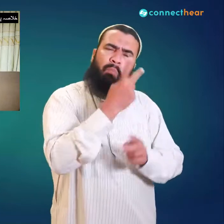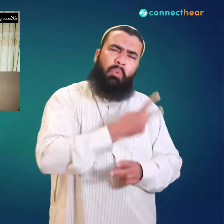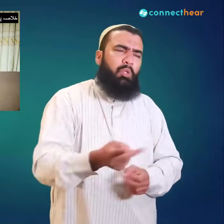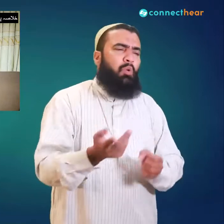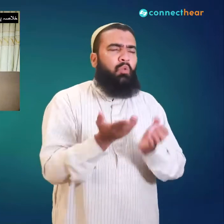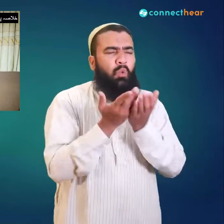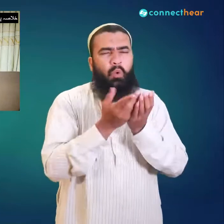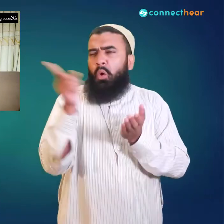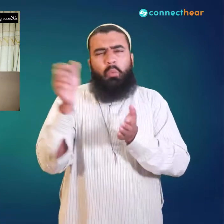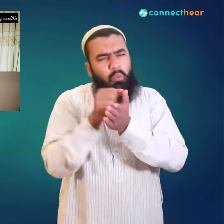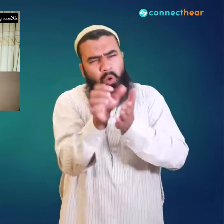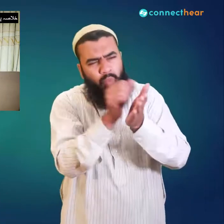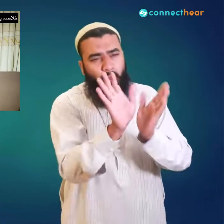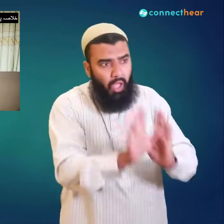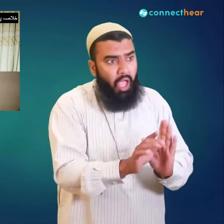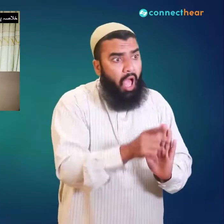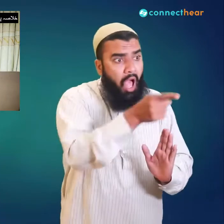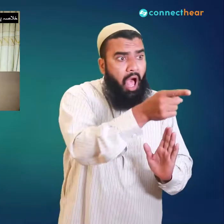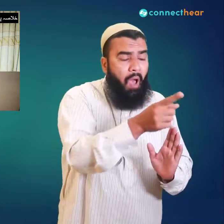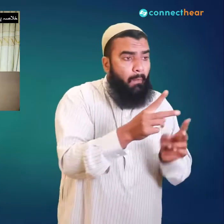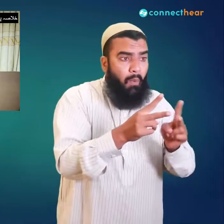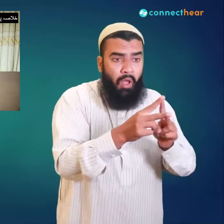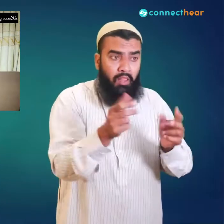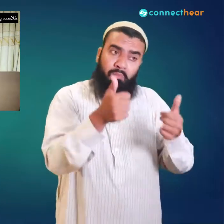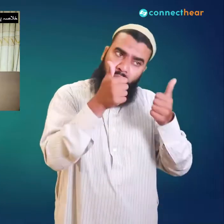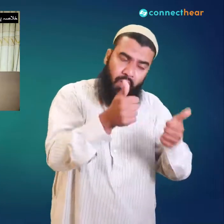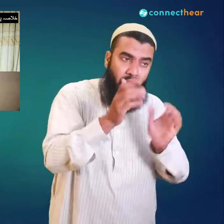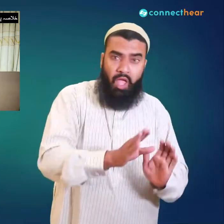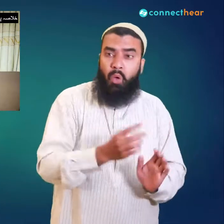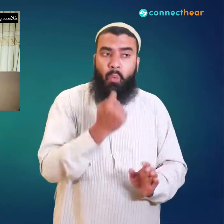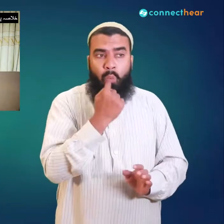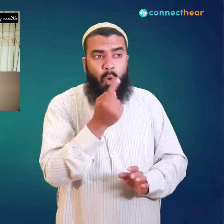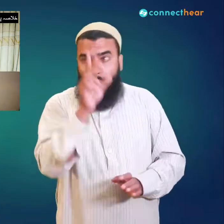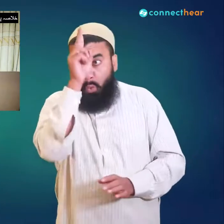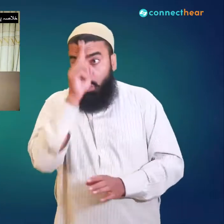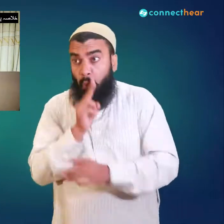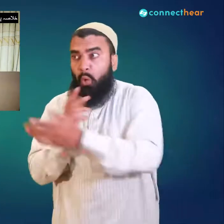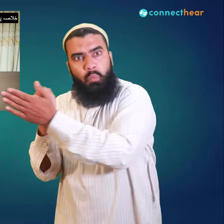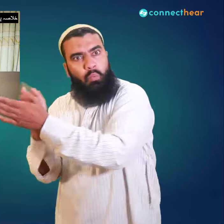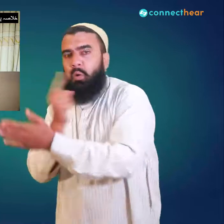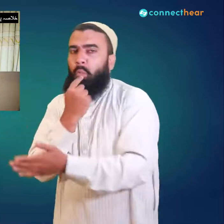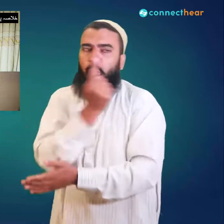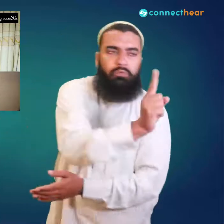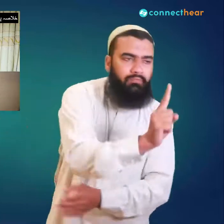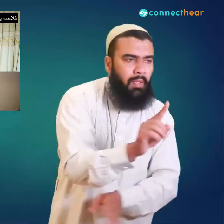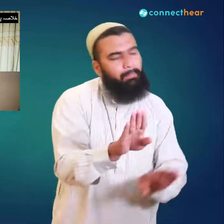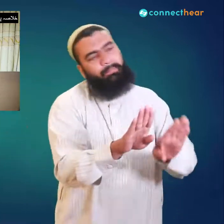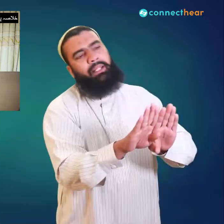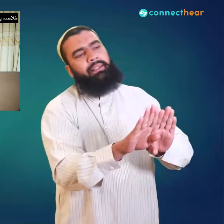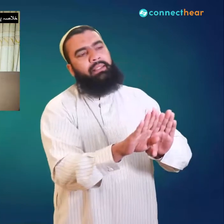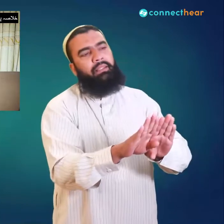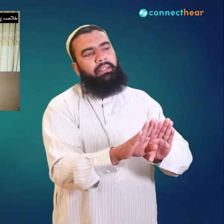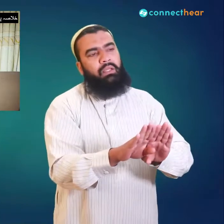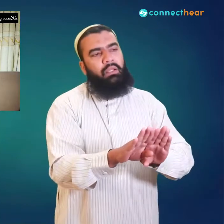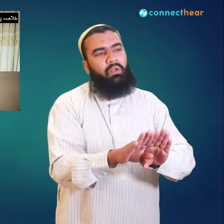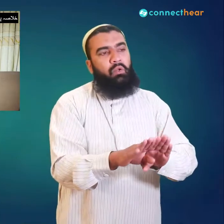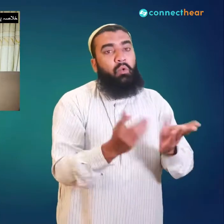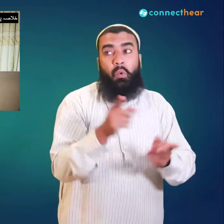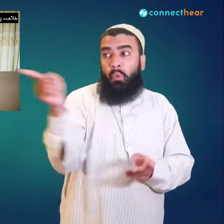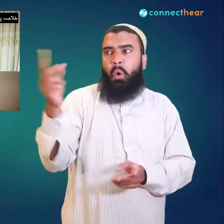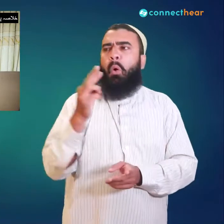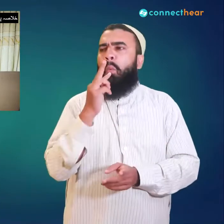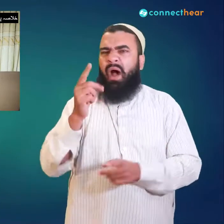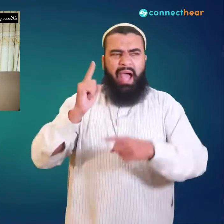گا۔ اگر آپ ان کے لیے 70 مرتبہ بھی استغفار کریں تب بھی اللہ ان کی مغفرت نہیں فرمائے گا، اس لیے کہ انہوں